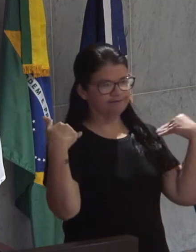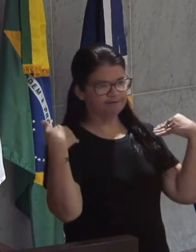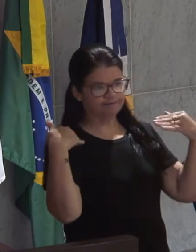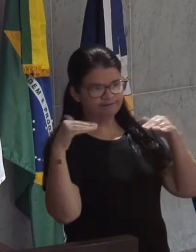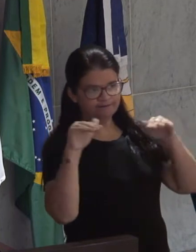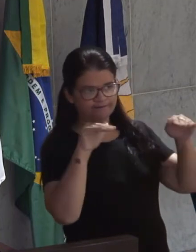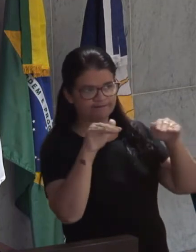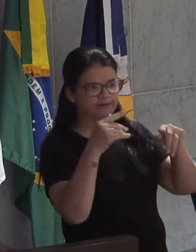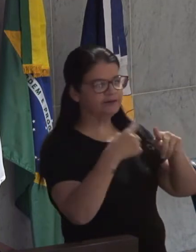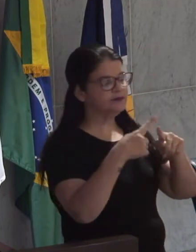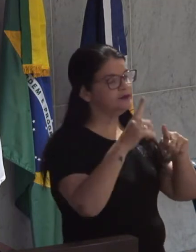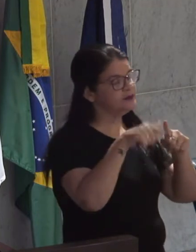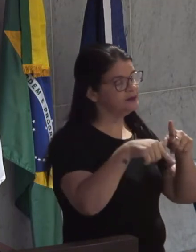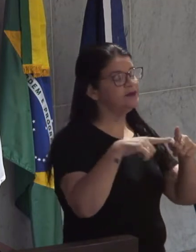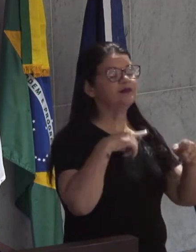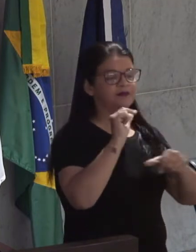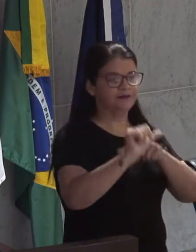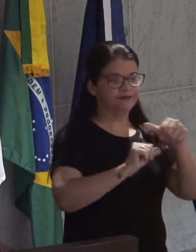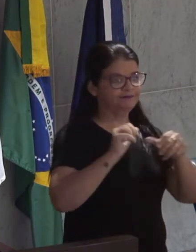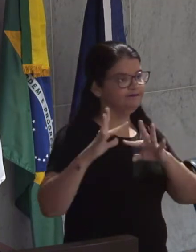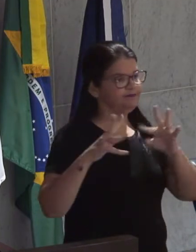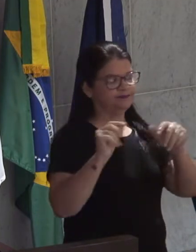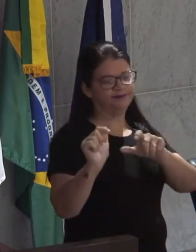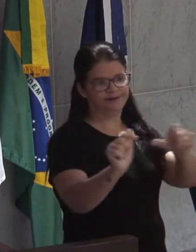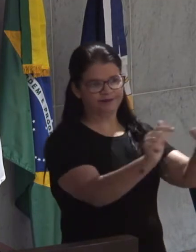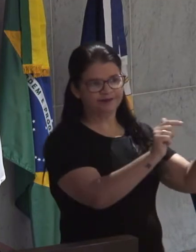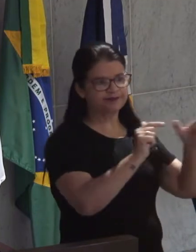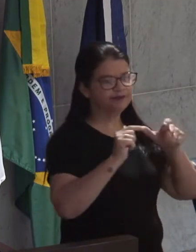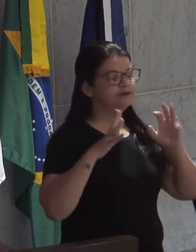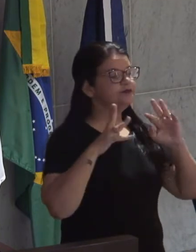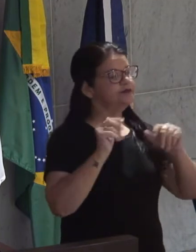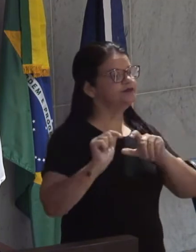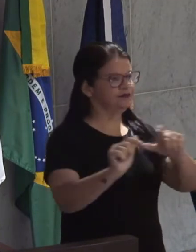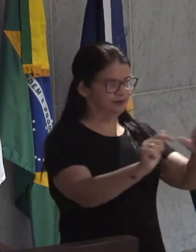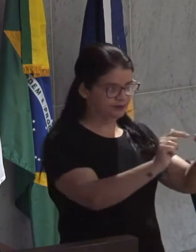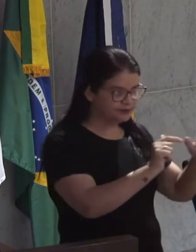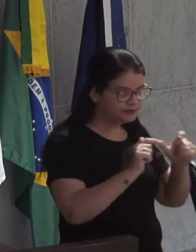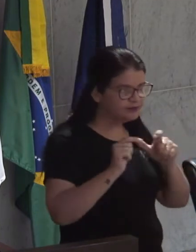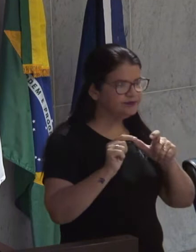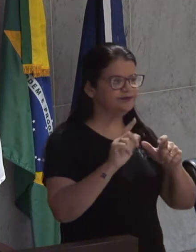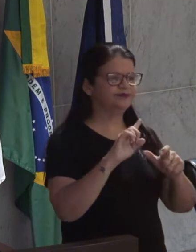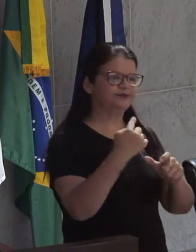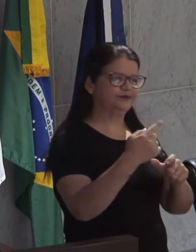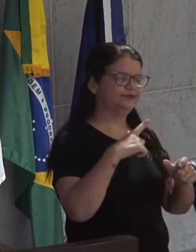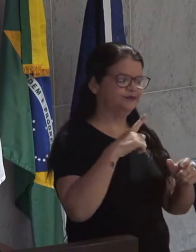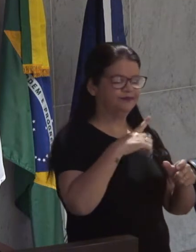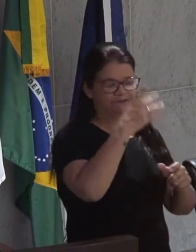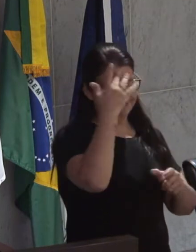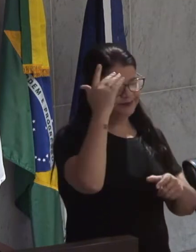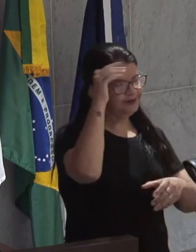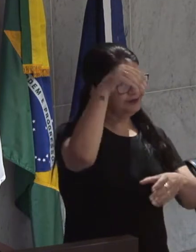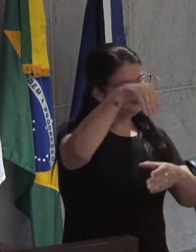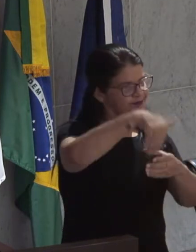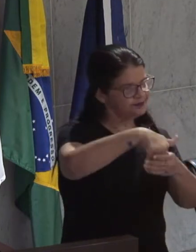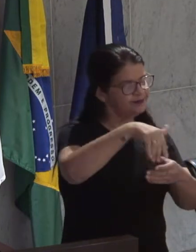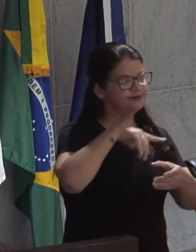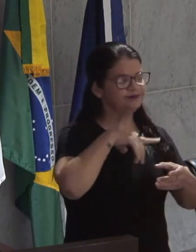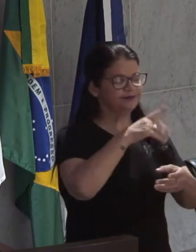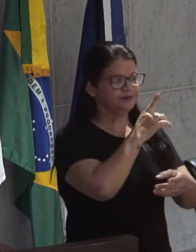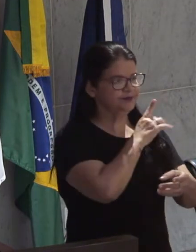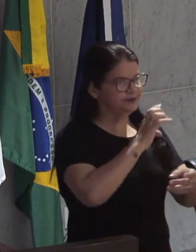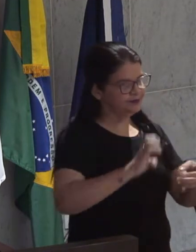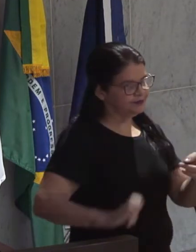isso impacta localmente em todos os lugares. E em todos os lugares, nós temos os eleitores dos